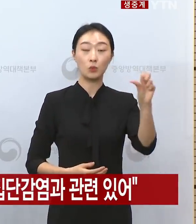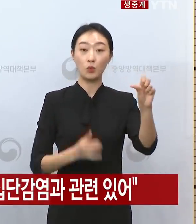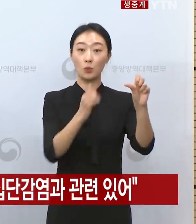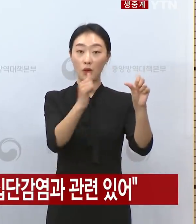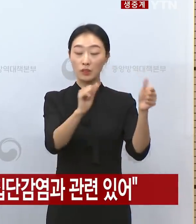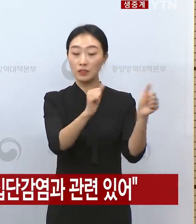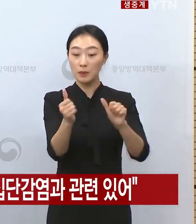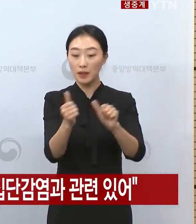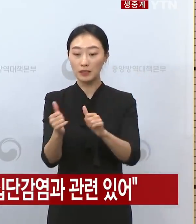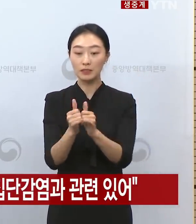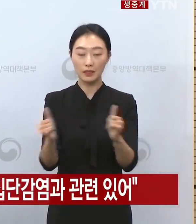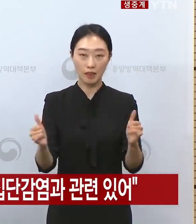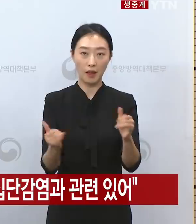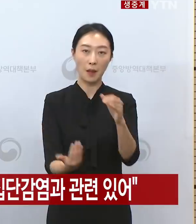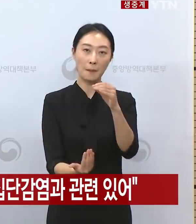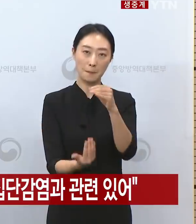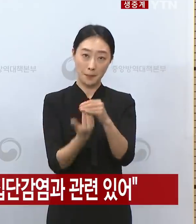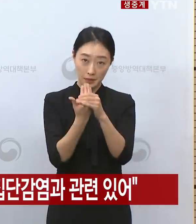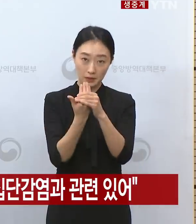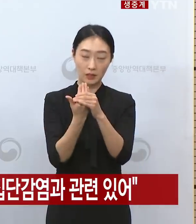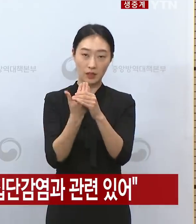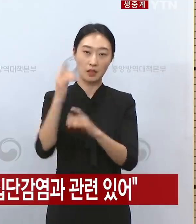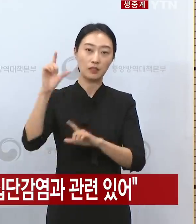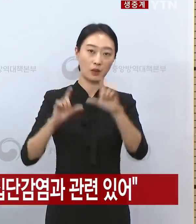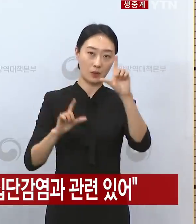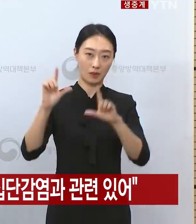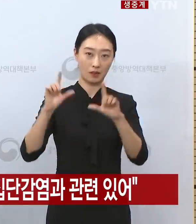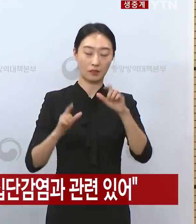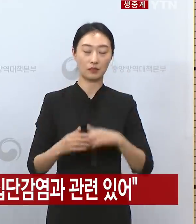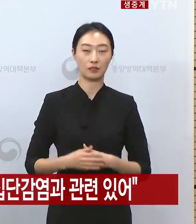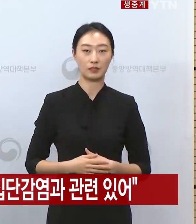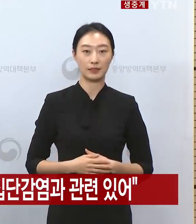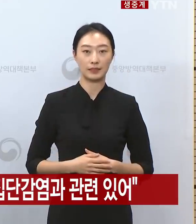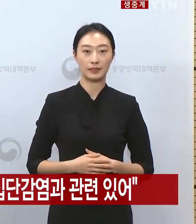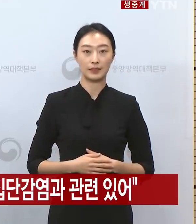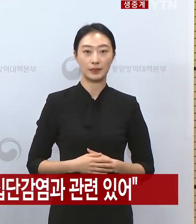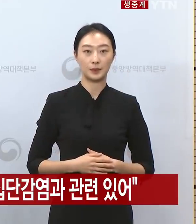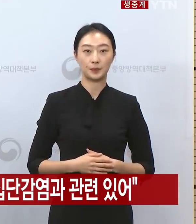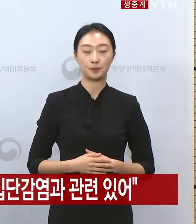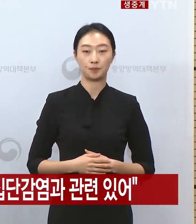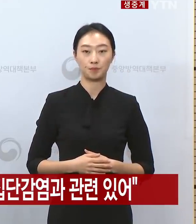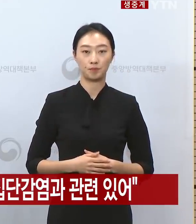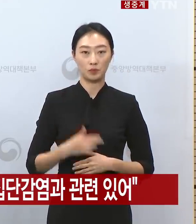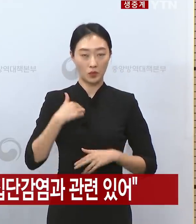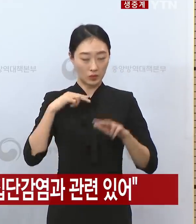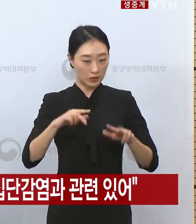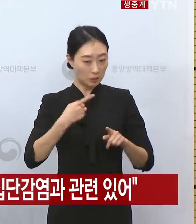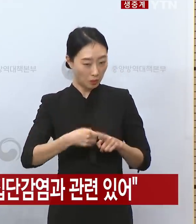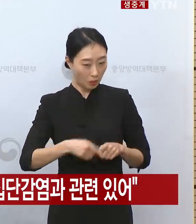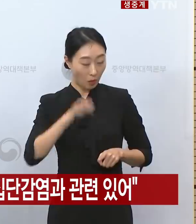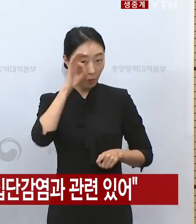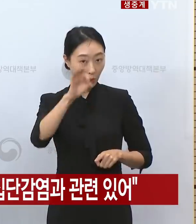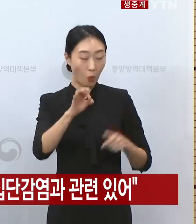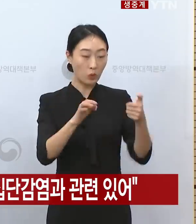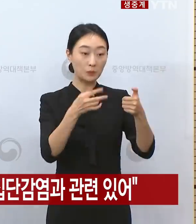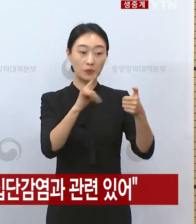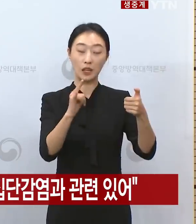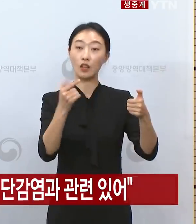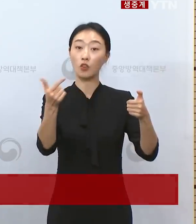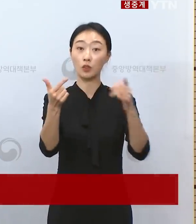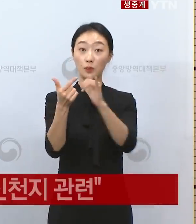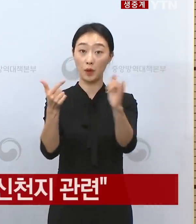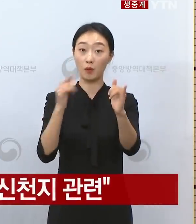75명의 사망자가 발생을 한 상황입니다. 그리고 저희가 본 걸로는 50대가